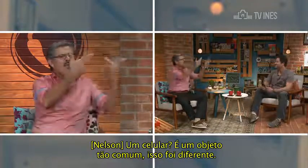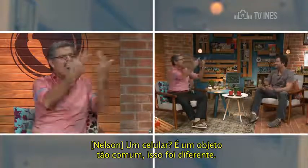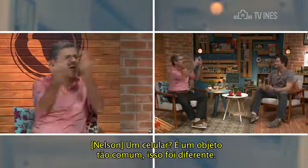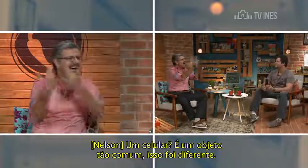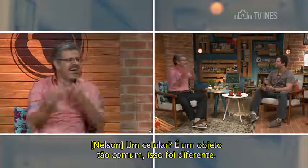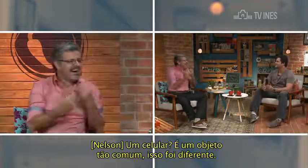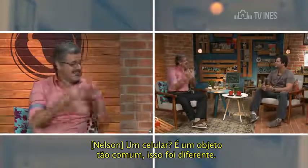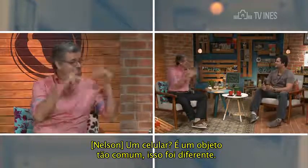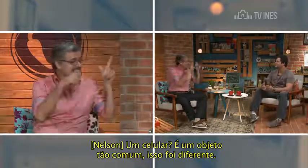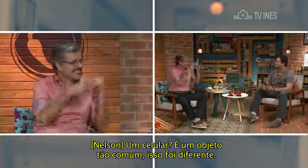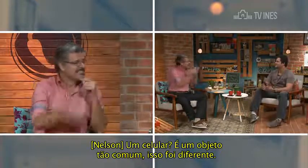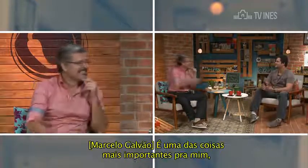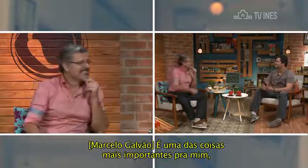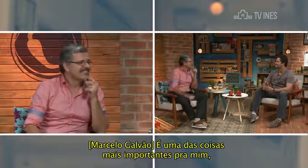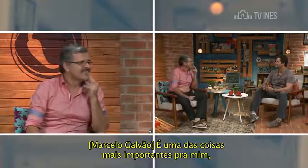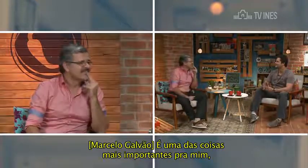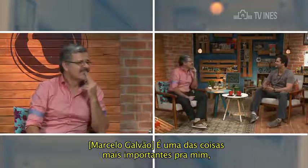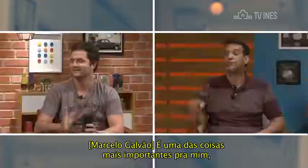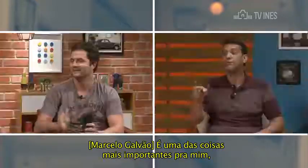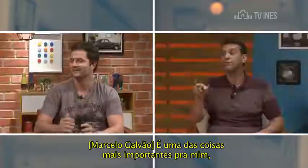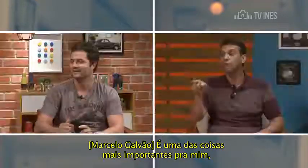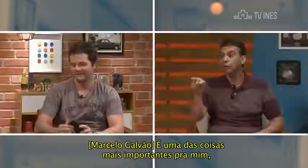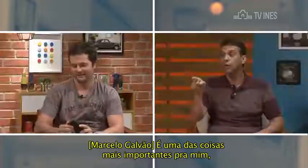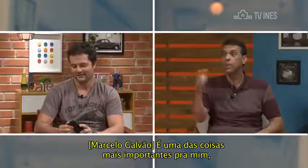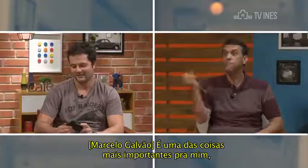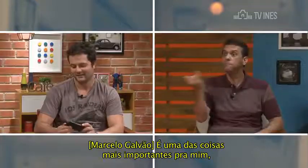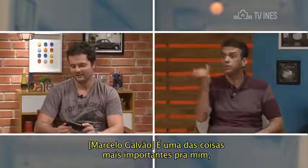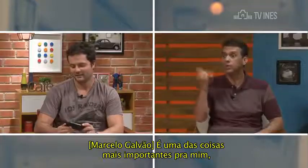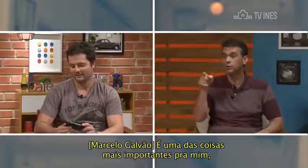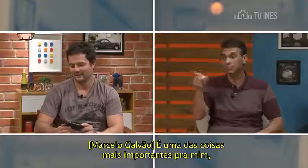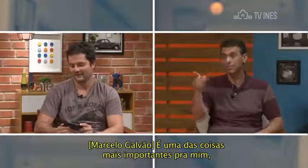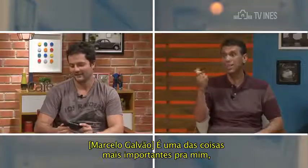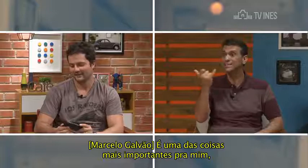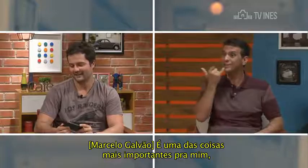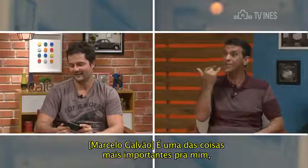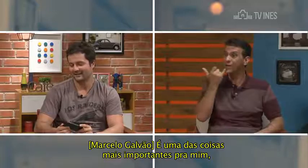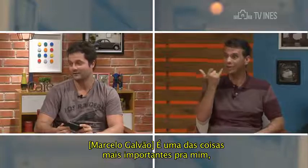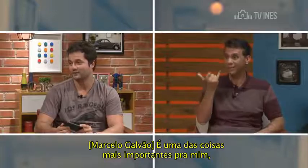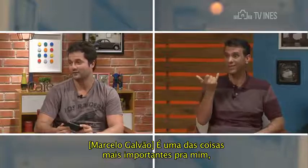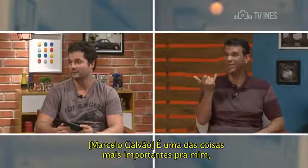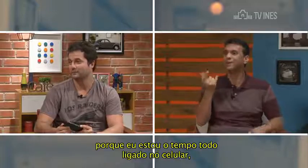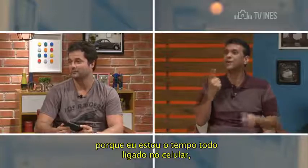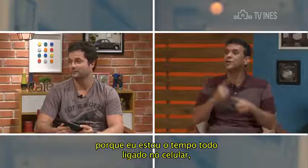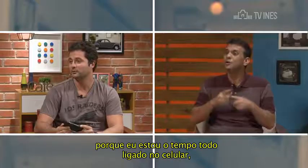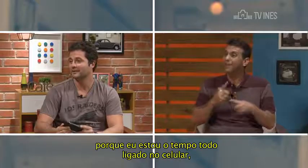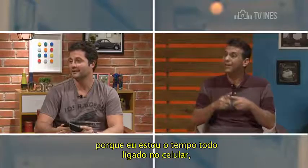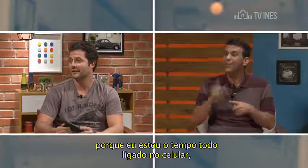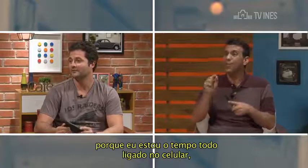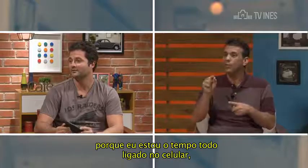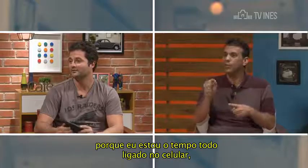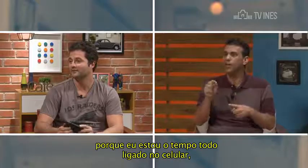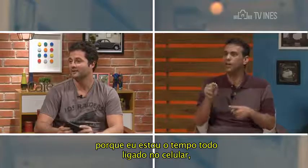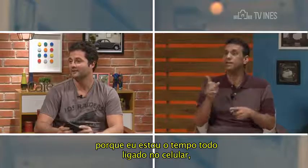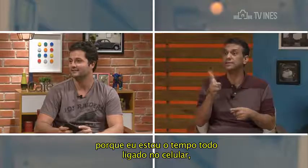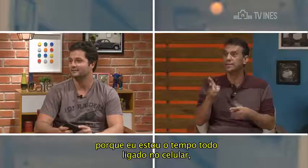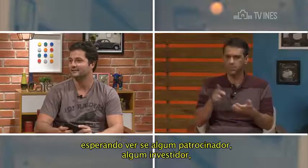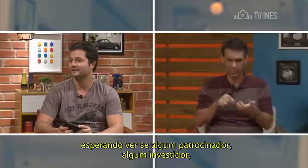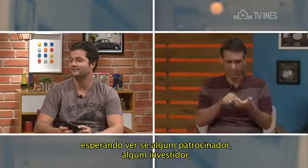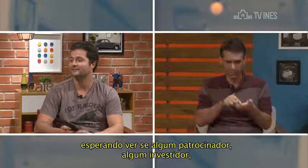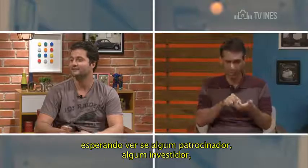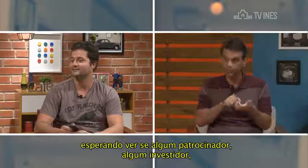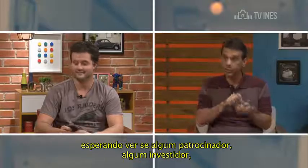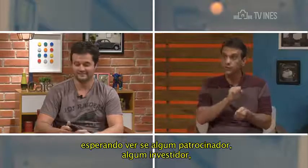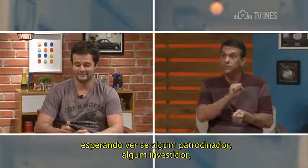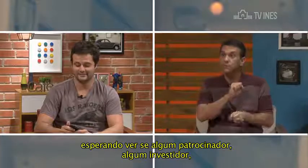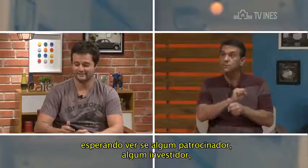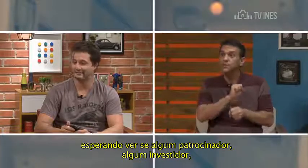objeto tão é comum. uma das coisas mais Isso foi importantes diferente para mim, tirando, né? Porque eu tô o tempo todo ligado no celular,